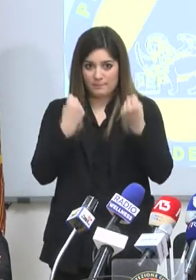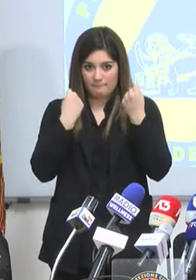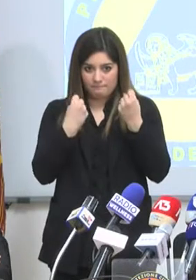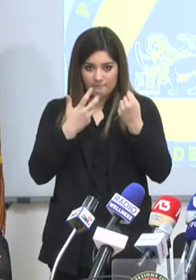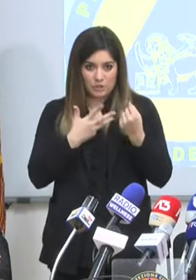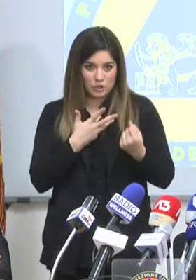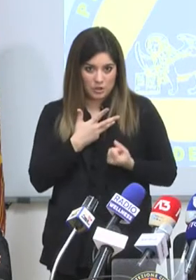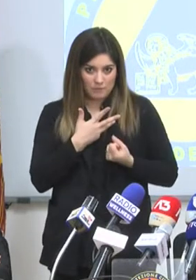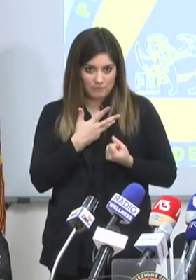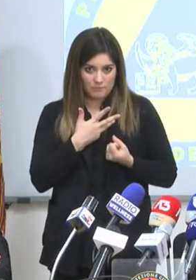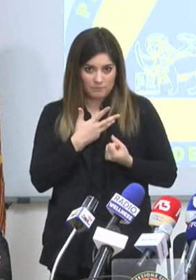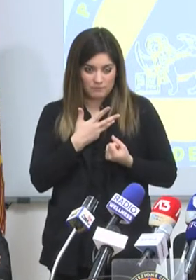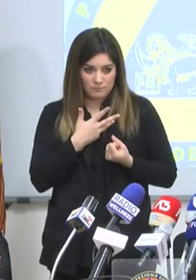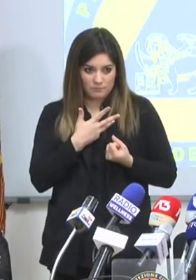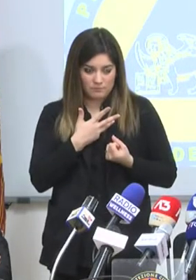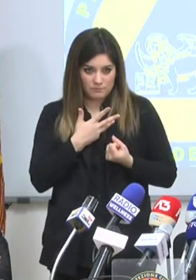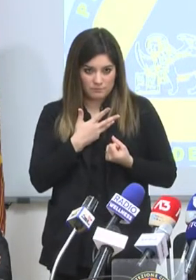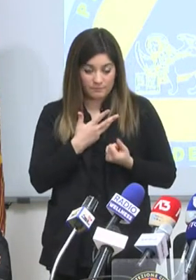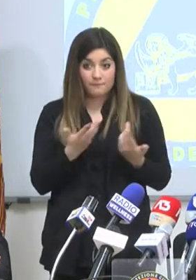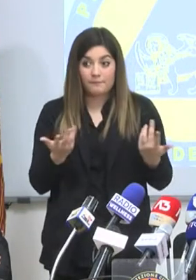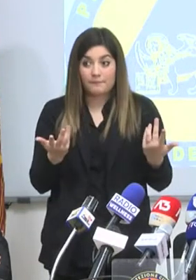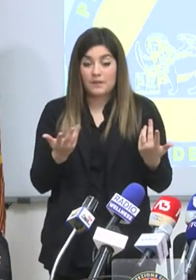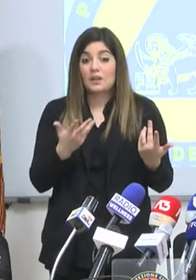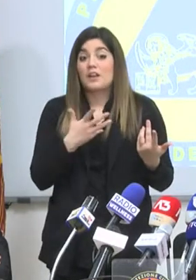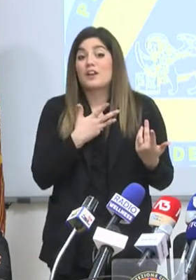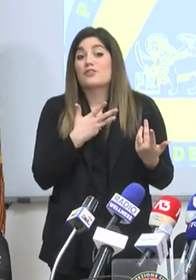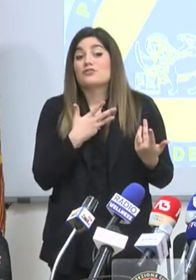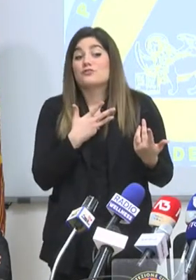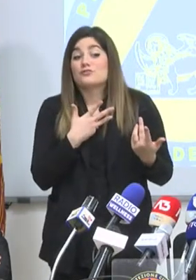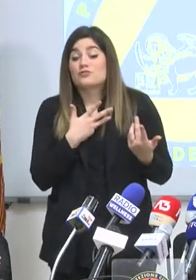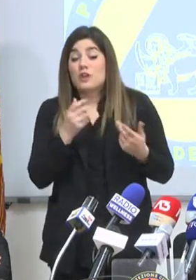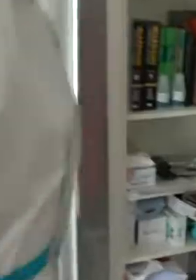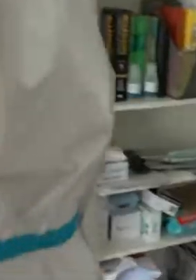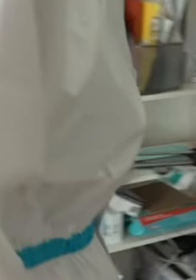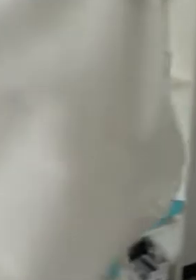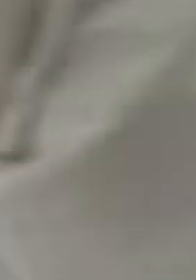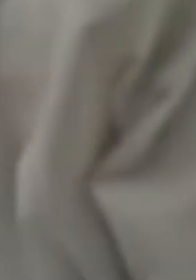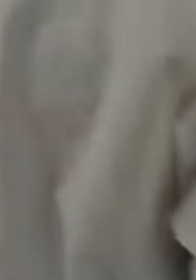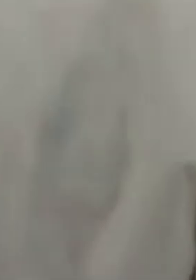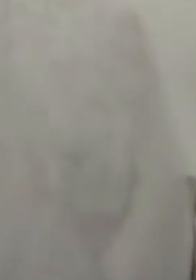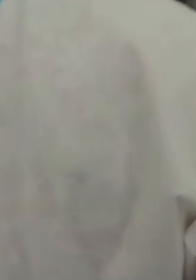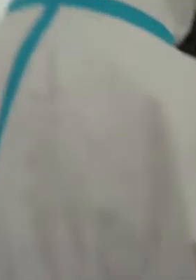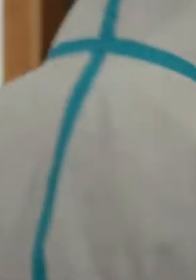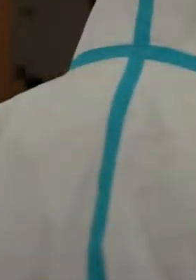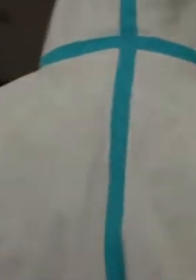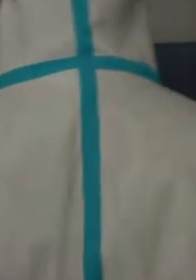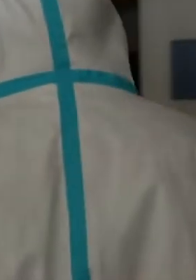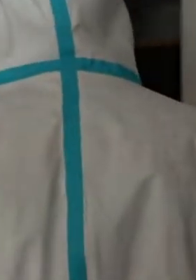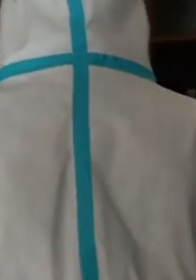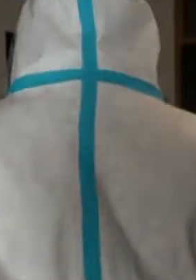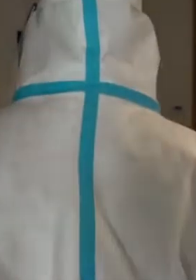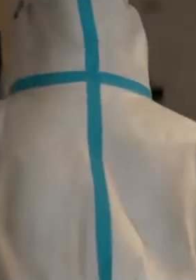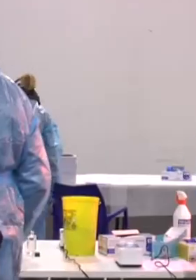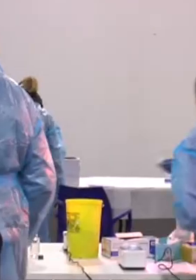alcune pro, alcune contro. Sono più solide quelle che sono contro. Circa i nuovi farmaci anti-Covid sono in arrivo